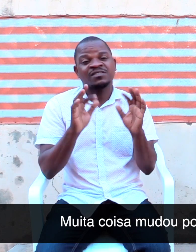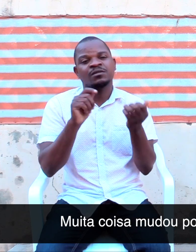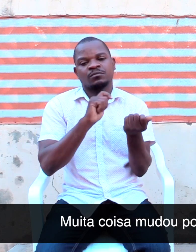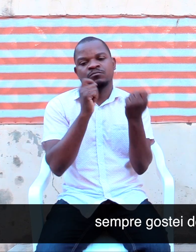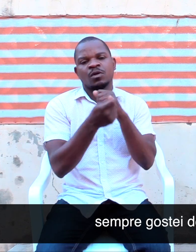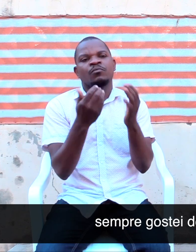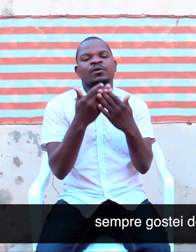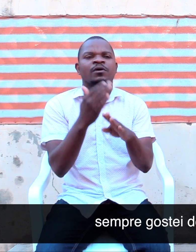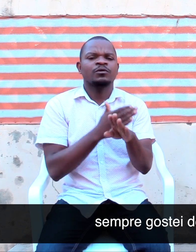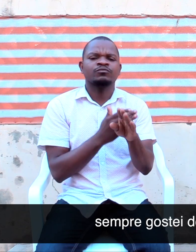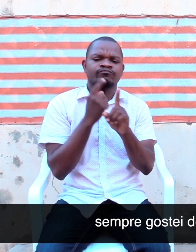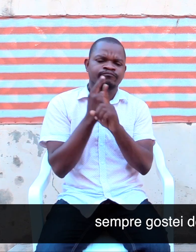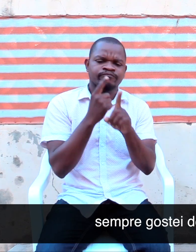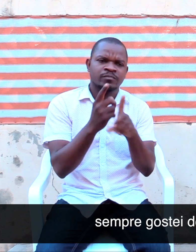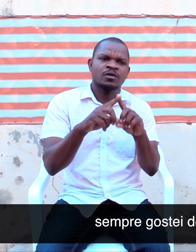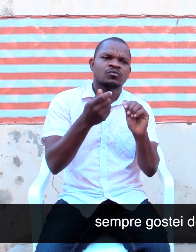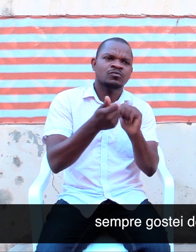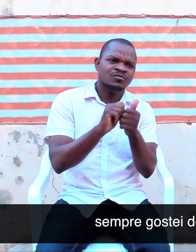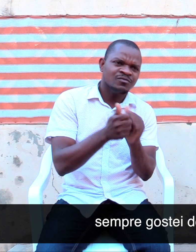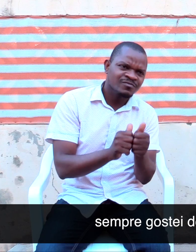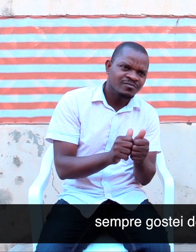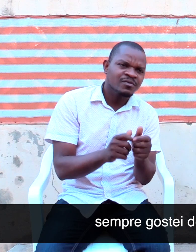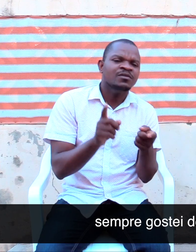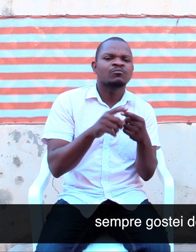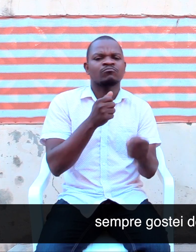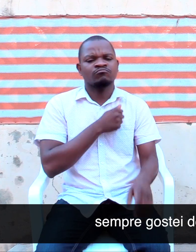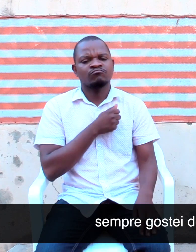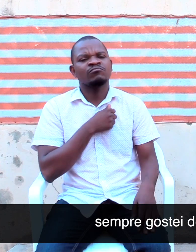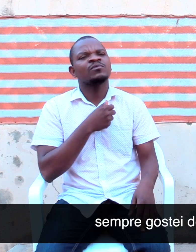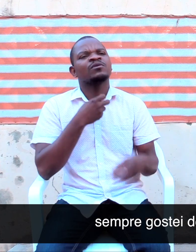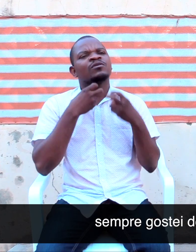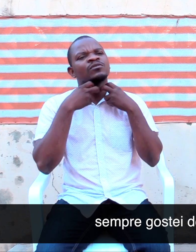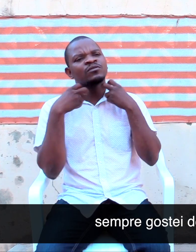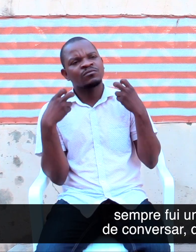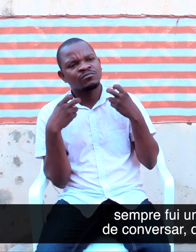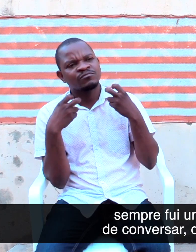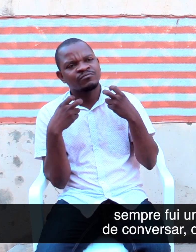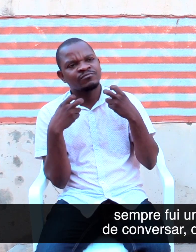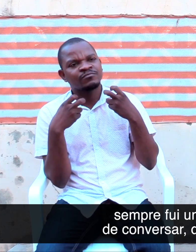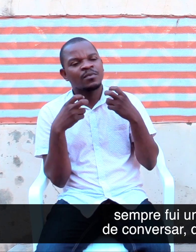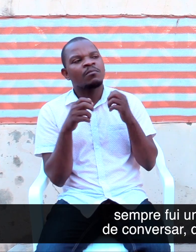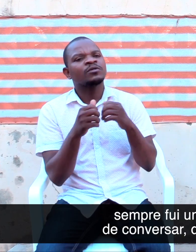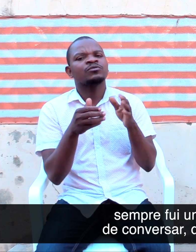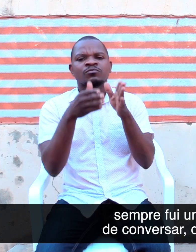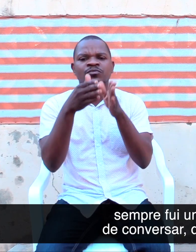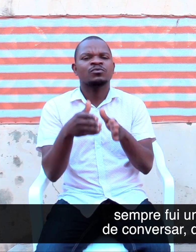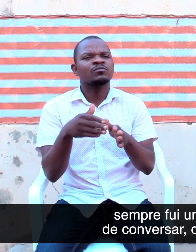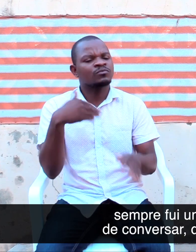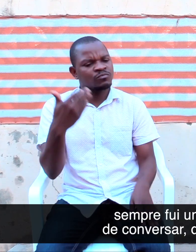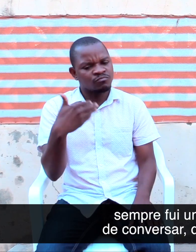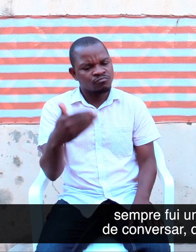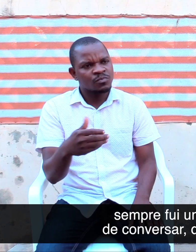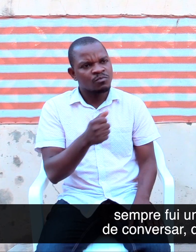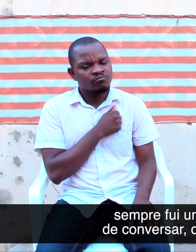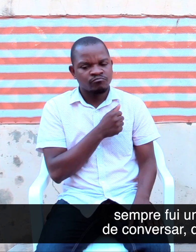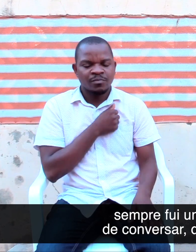fui atleta, sempre gostei de gritar lá nos bastidores. Eu sempre fui uma pessoa que gostei